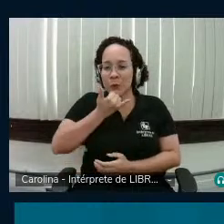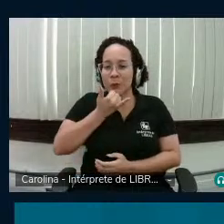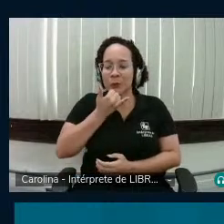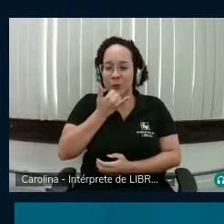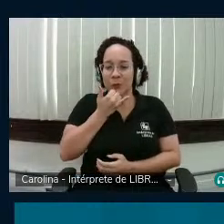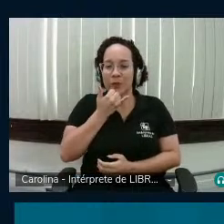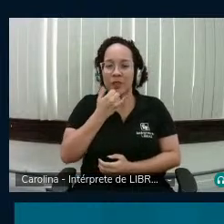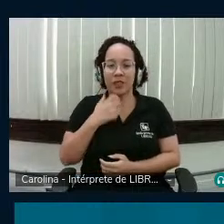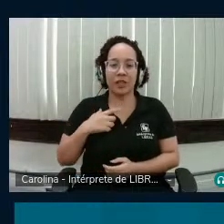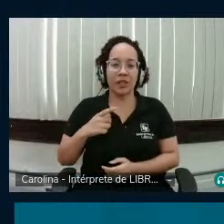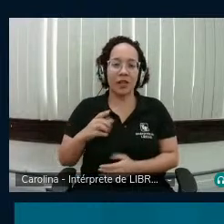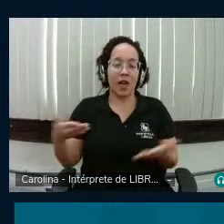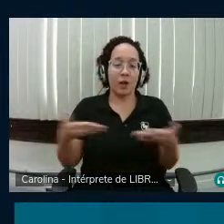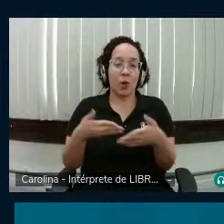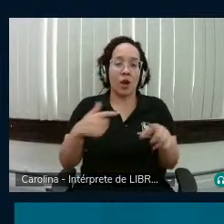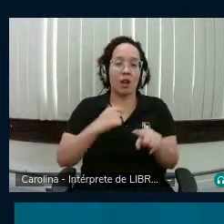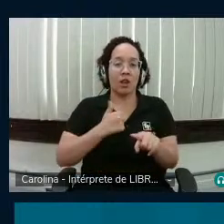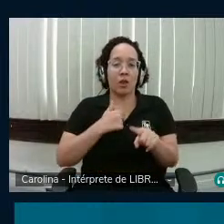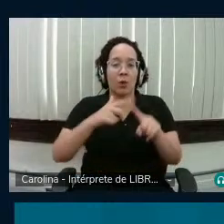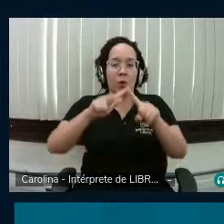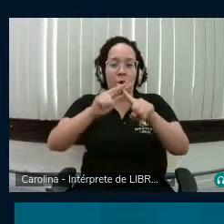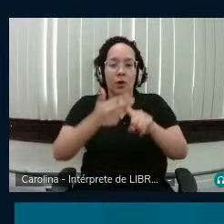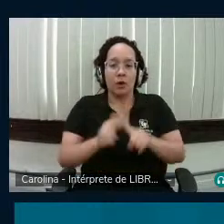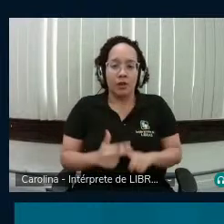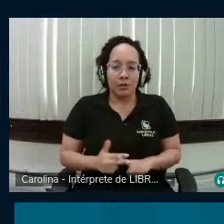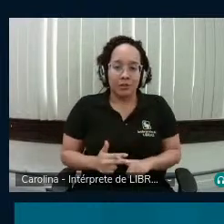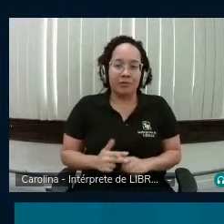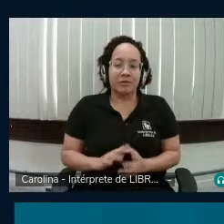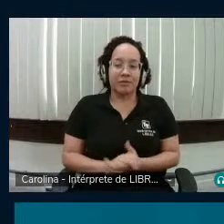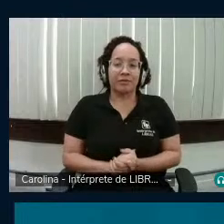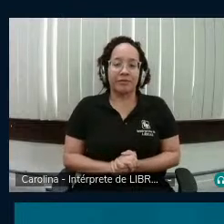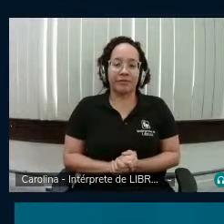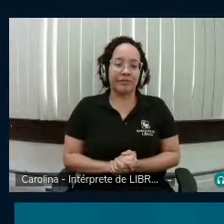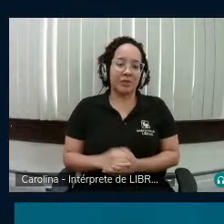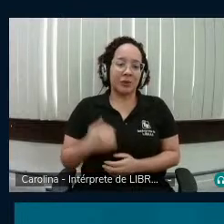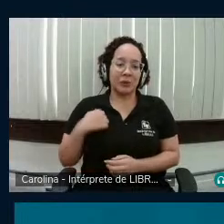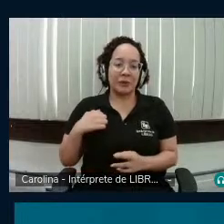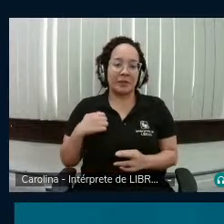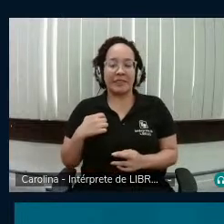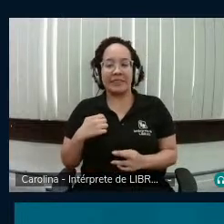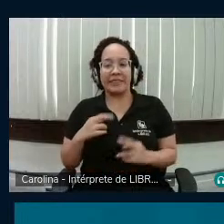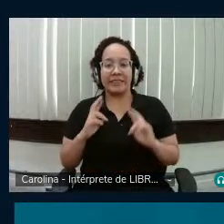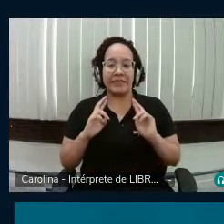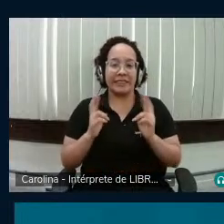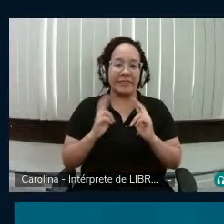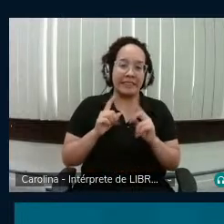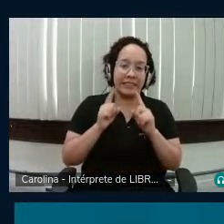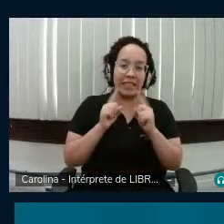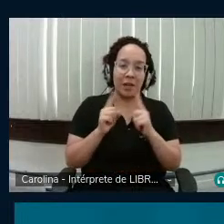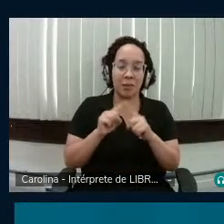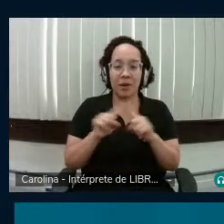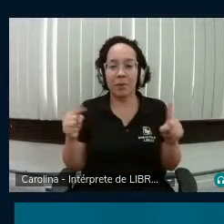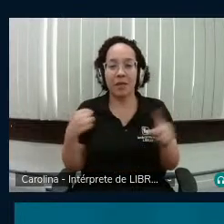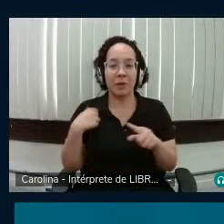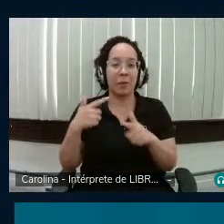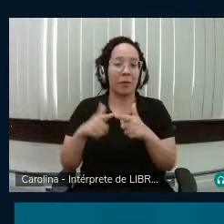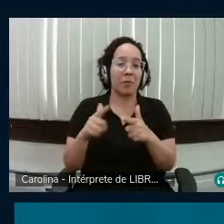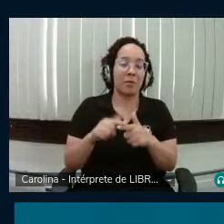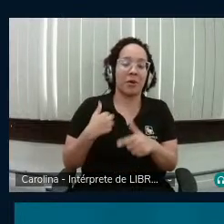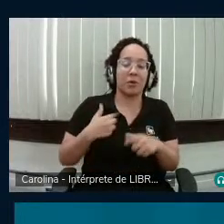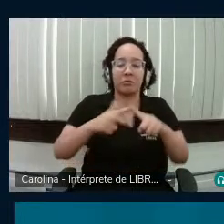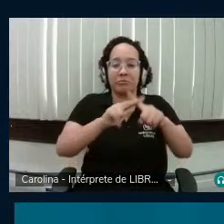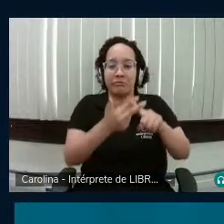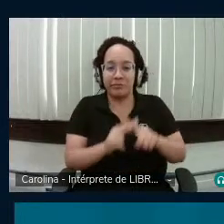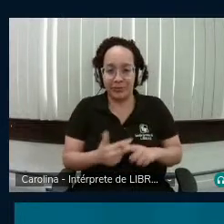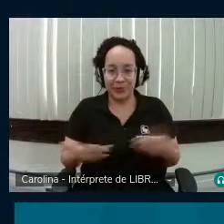né? Porque o problema foi eu reclamando de um problema que foi causado por mim mesma. Imagina, professora,